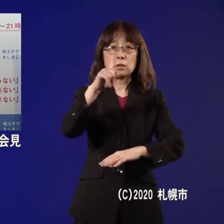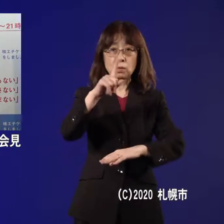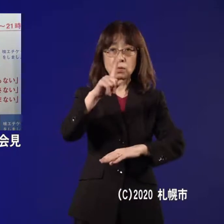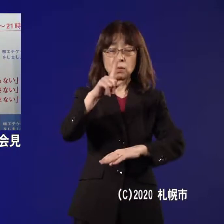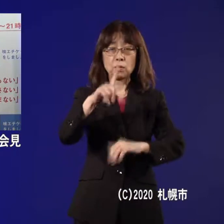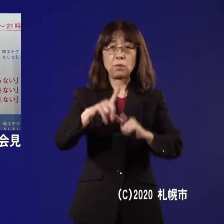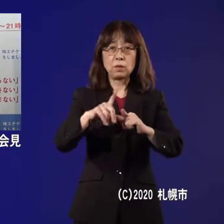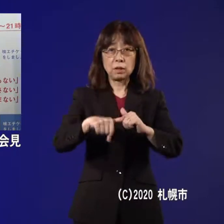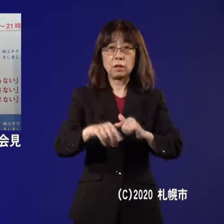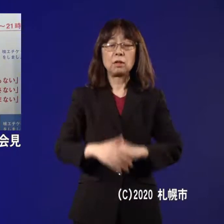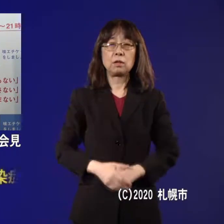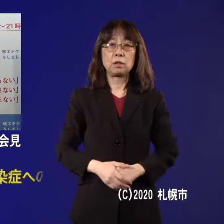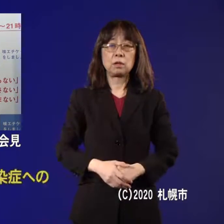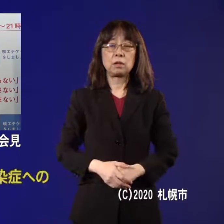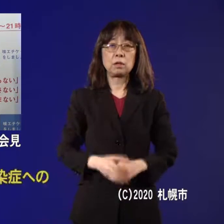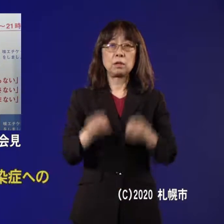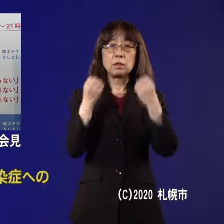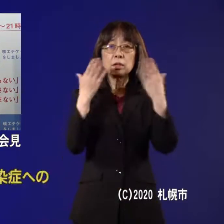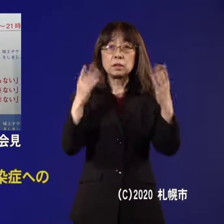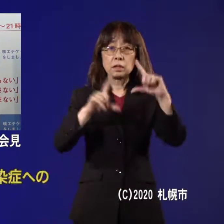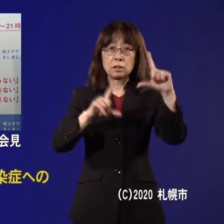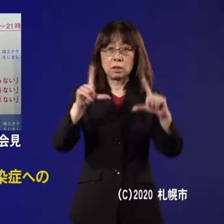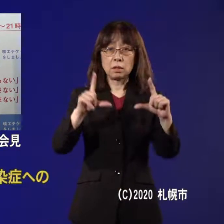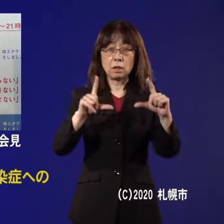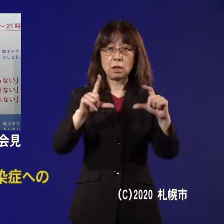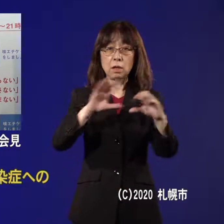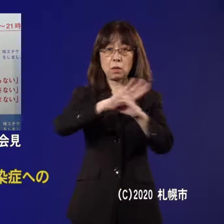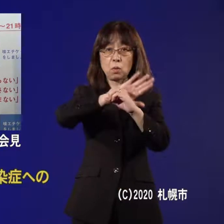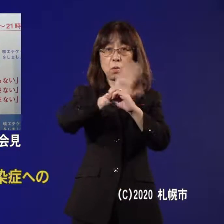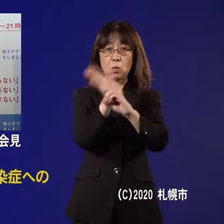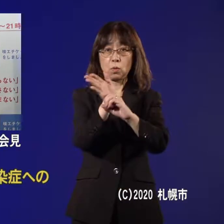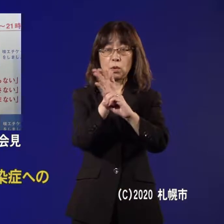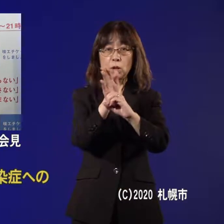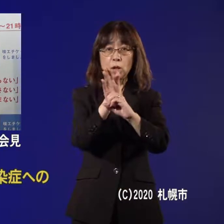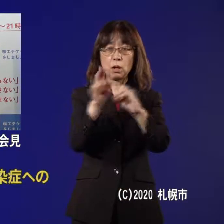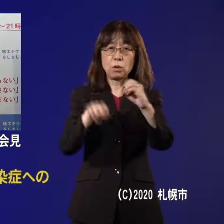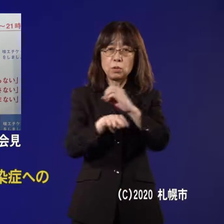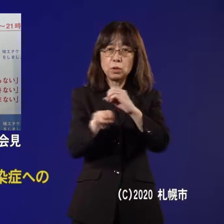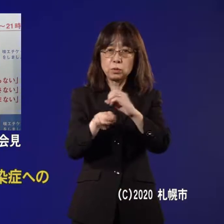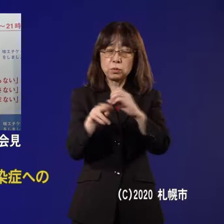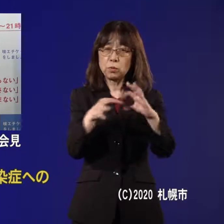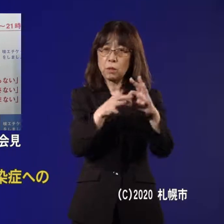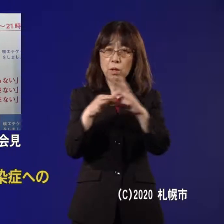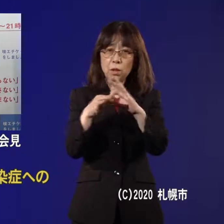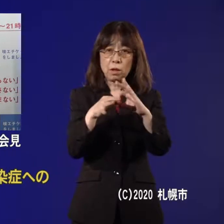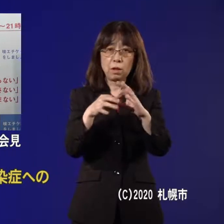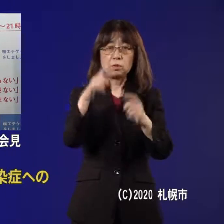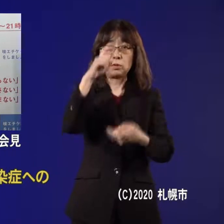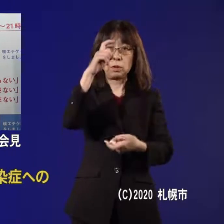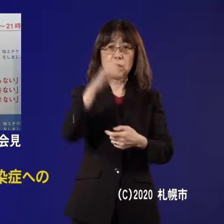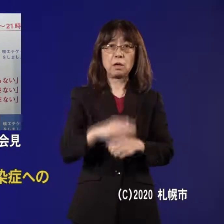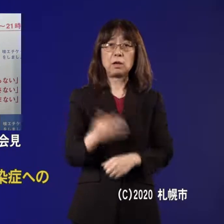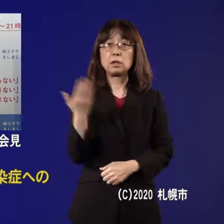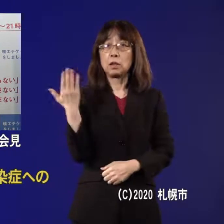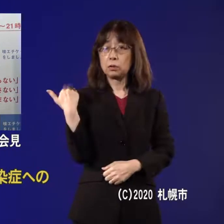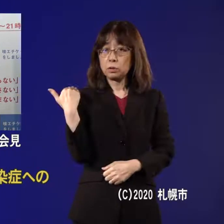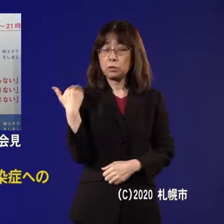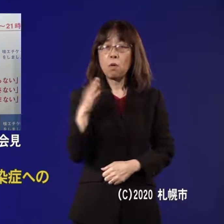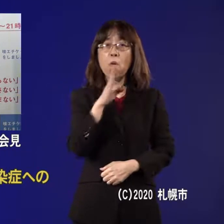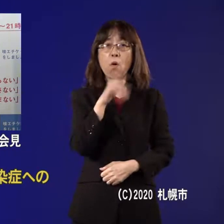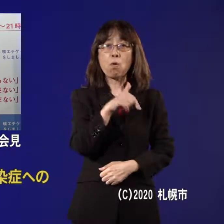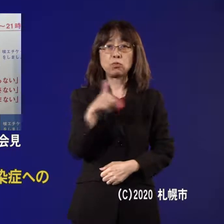ですね、新型コロナウイルスの感染症の関係について、昨日の本部会